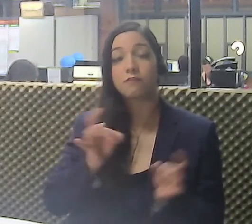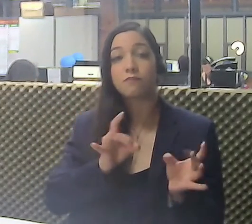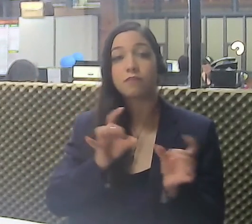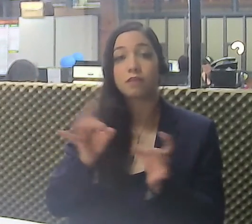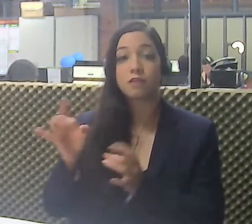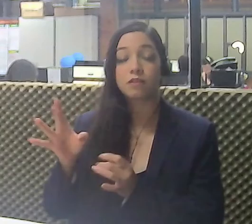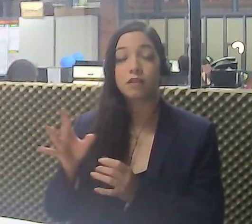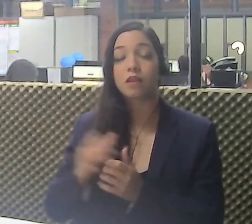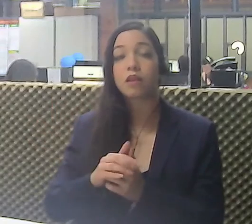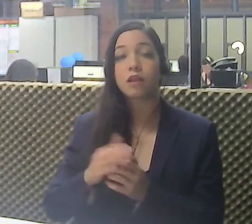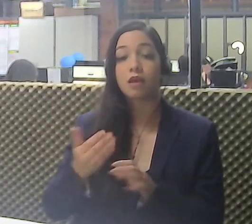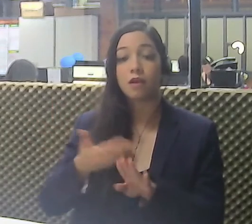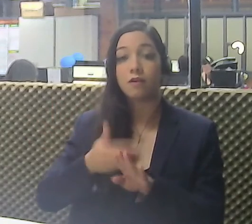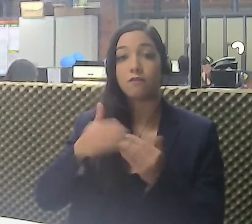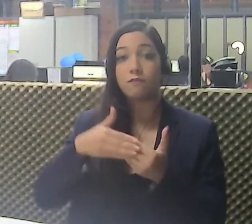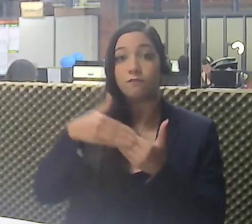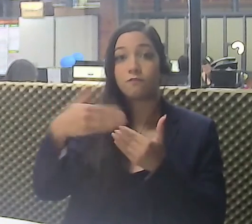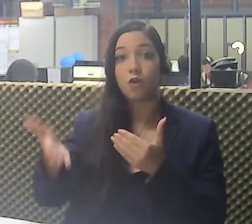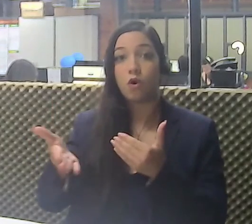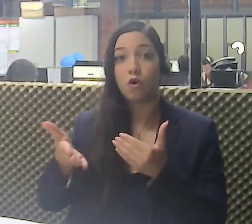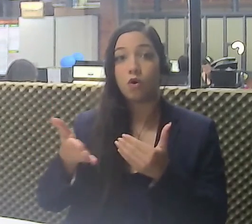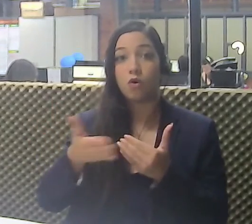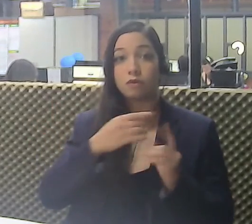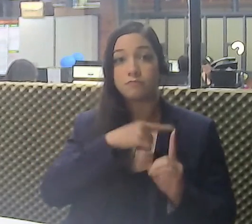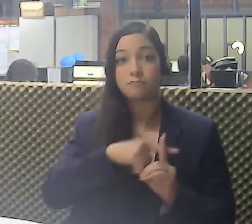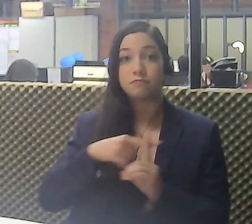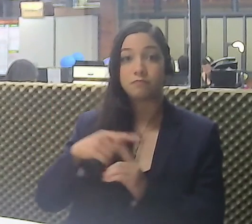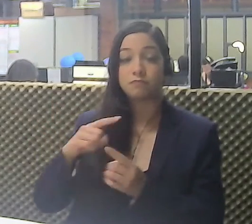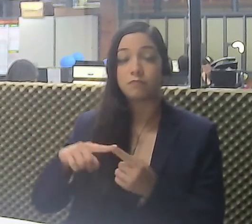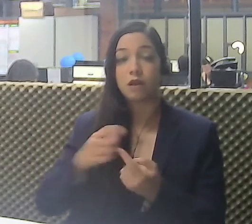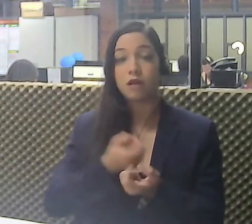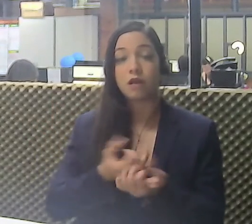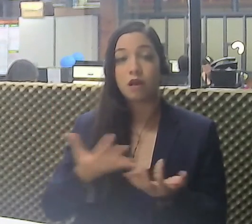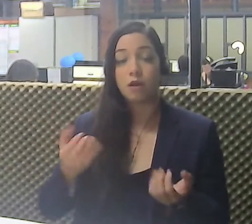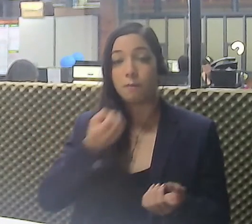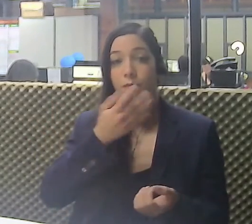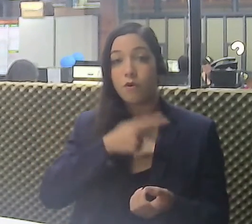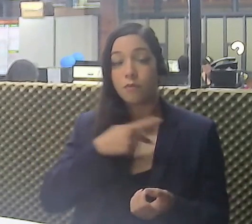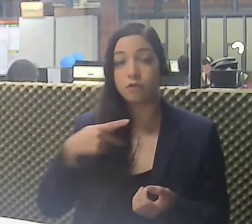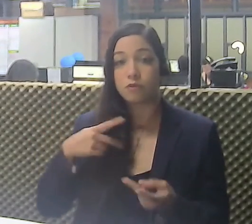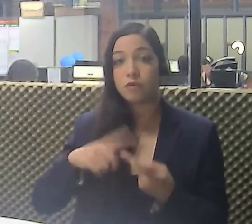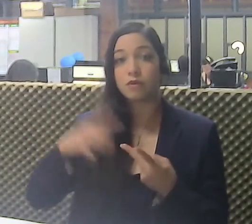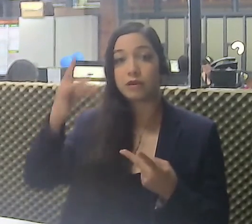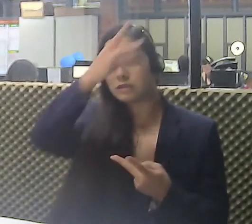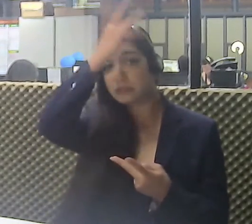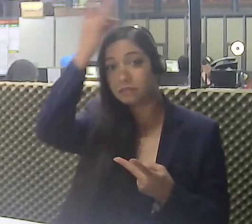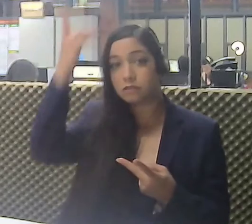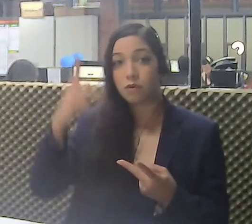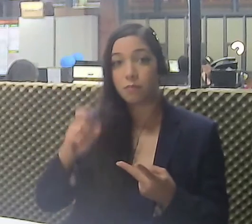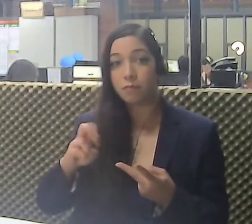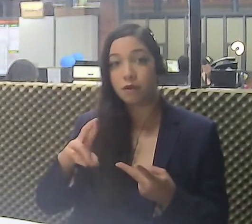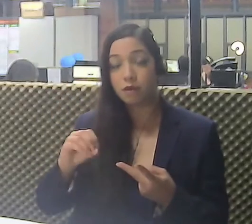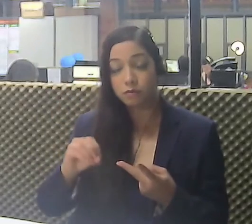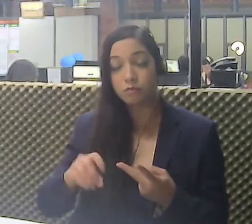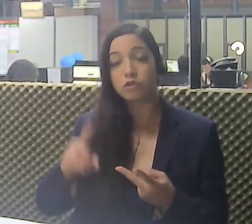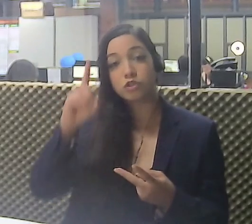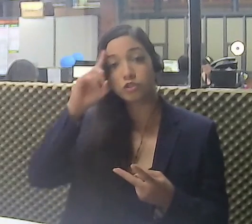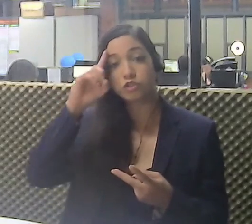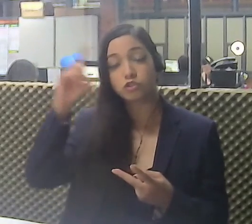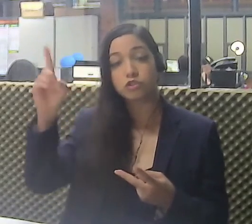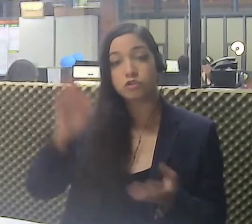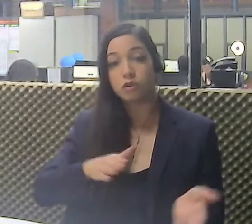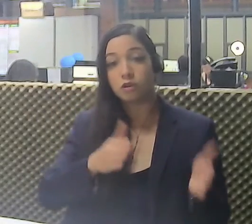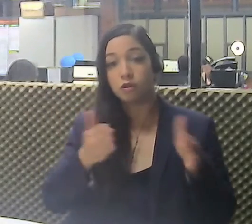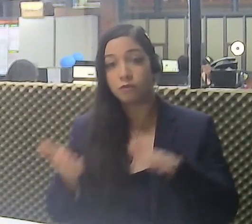mercadorias nas áreas externas dos cemitérios Campo do Bom Pastor e São Pedro, no Dia de Finados, podem realizar as